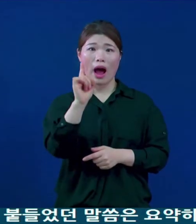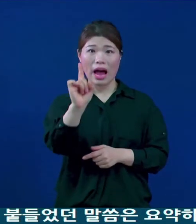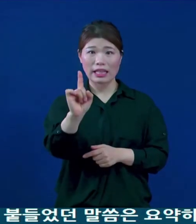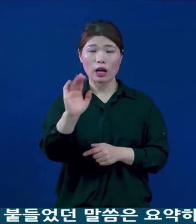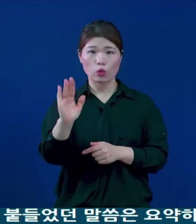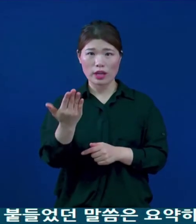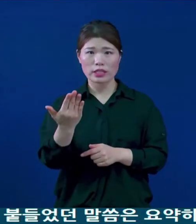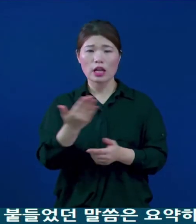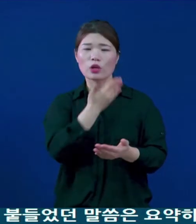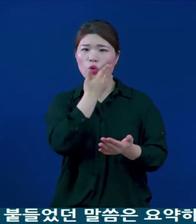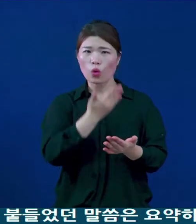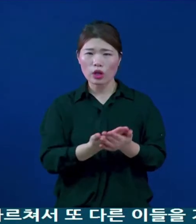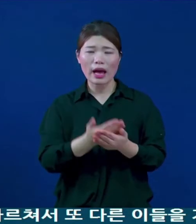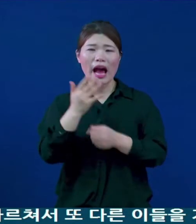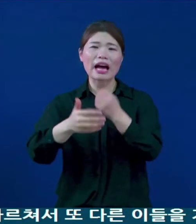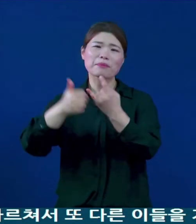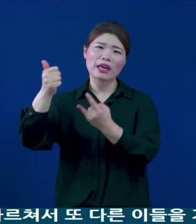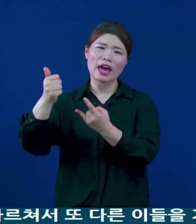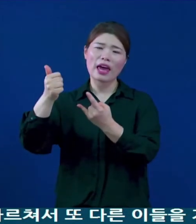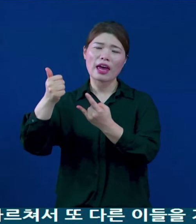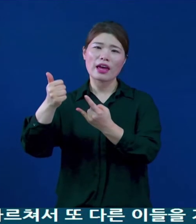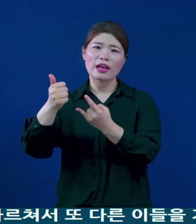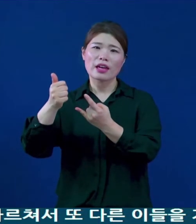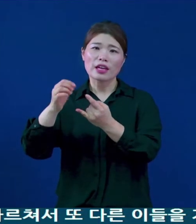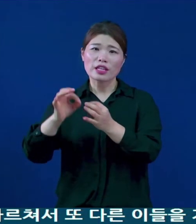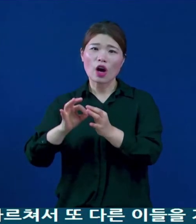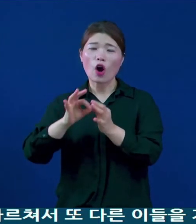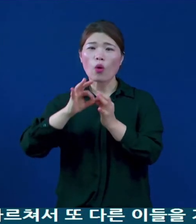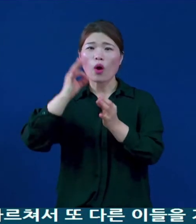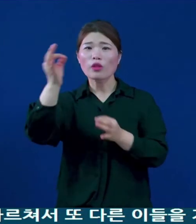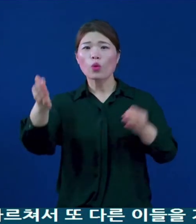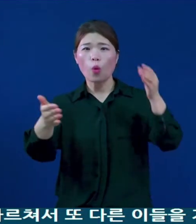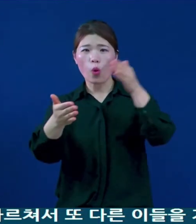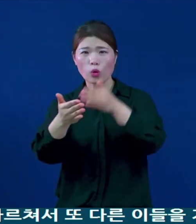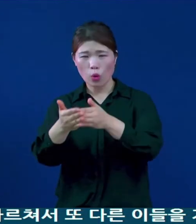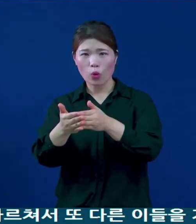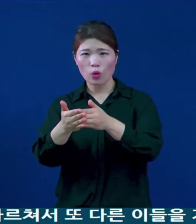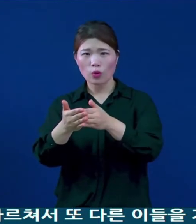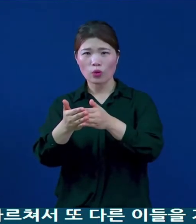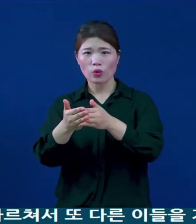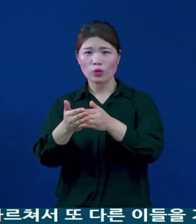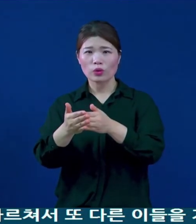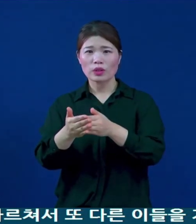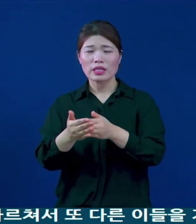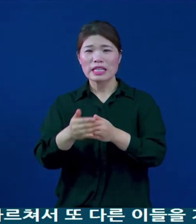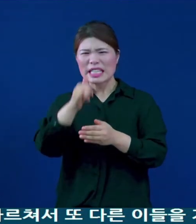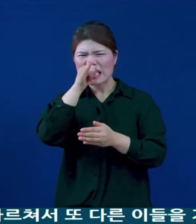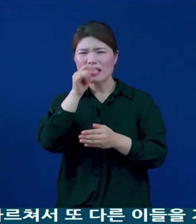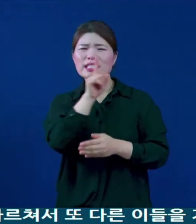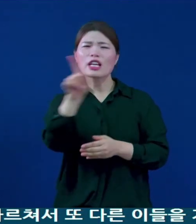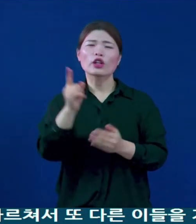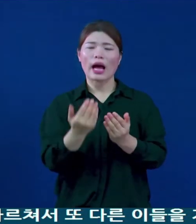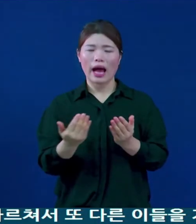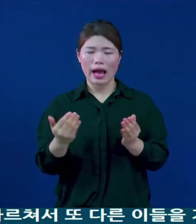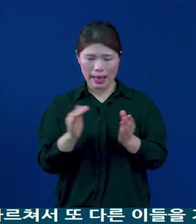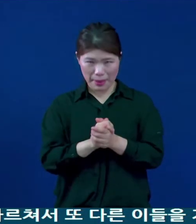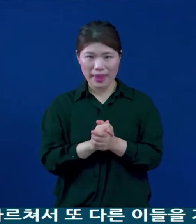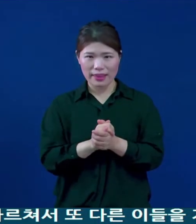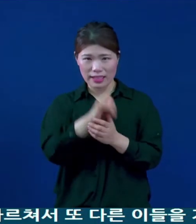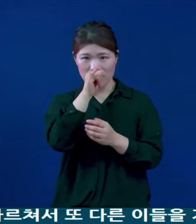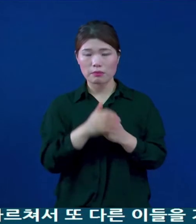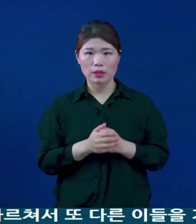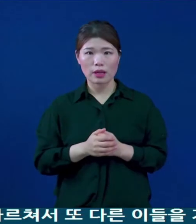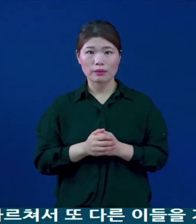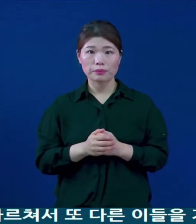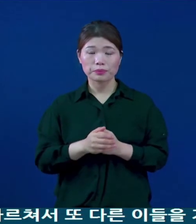하나님께 존귀와 영광이 영원 무궁토록 있을지어다. 아멘. 아멘까지 들어있습니다. 하나님이